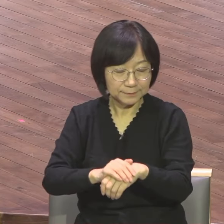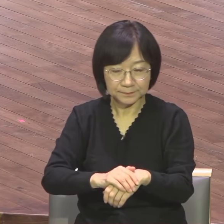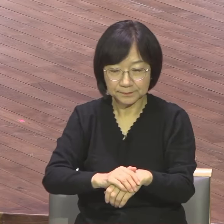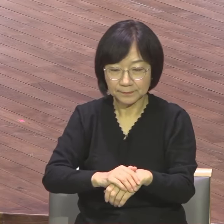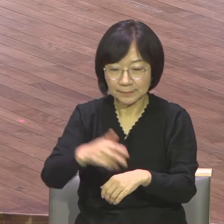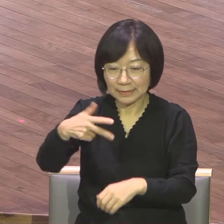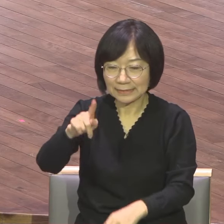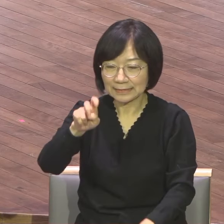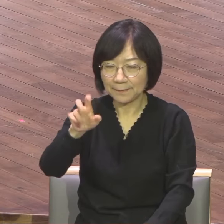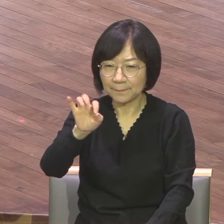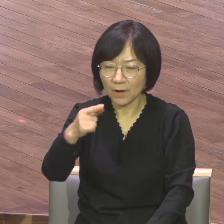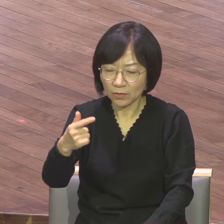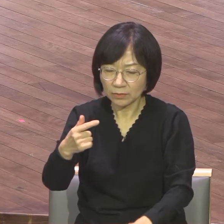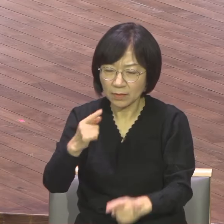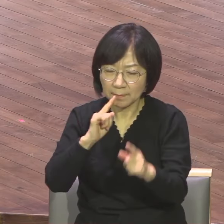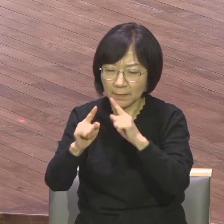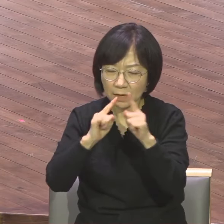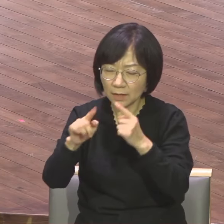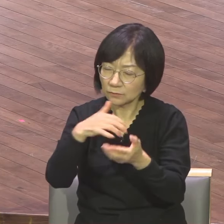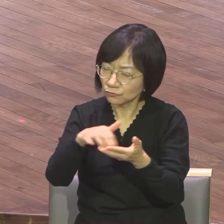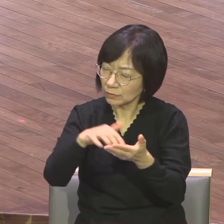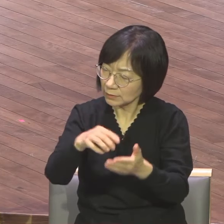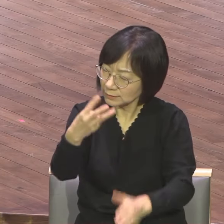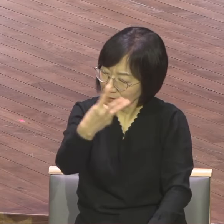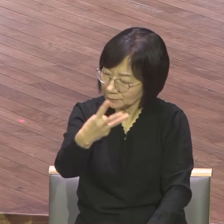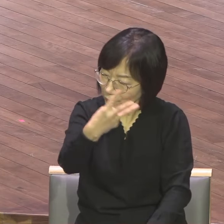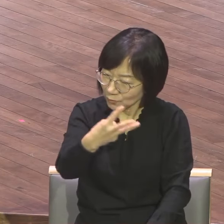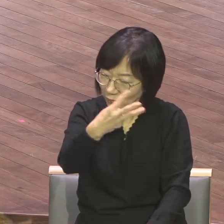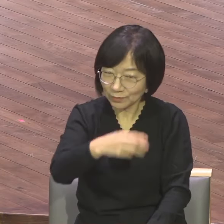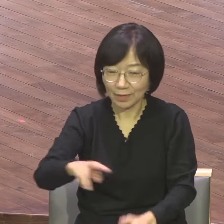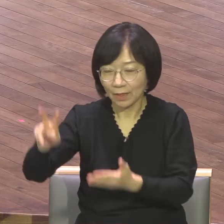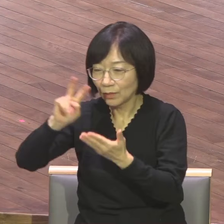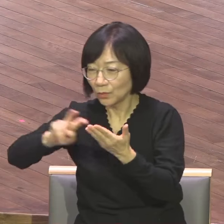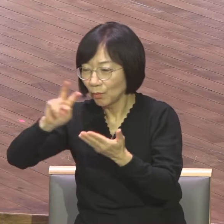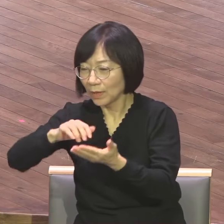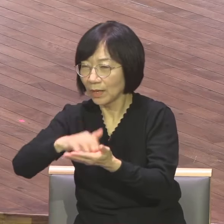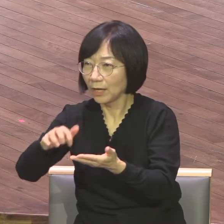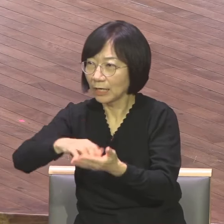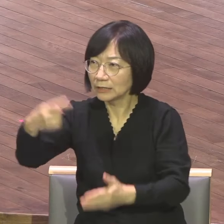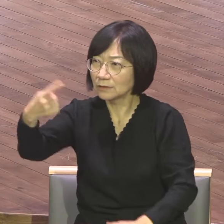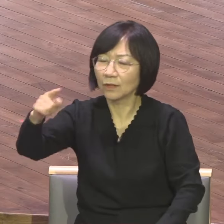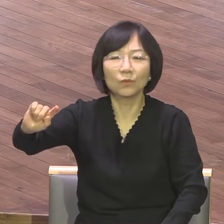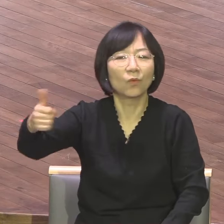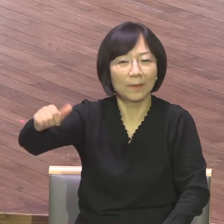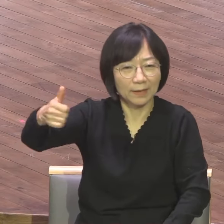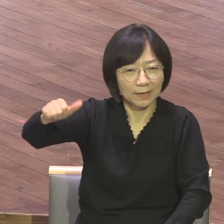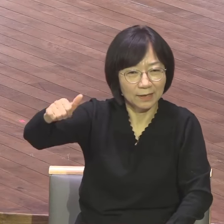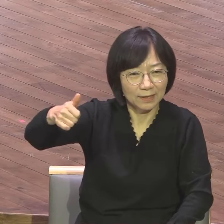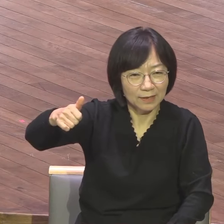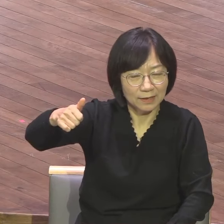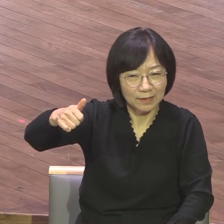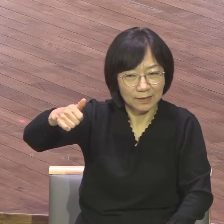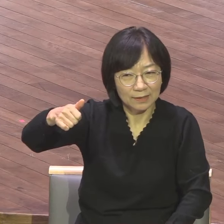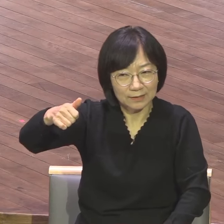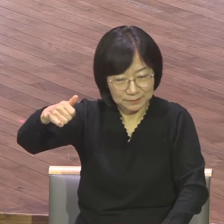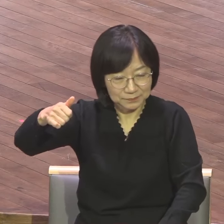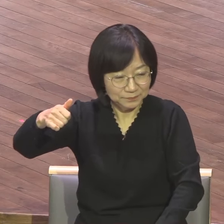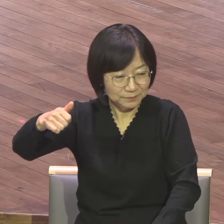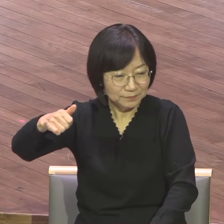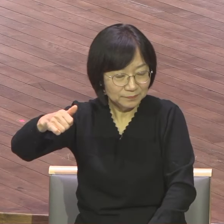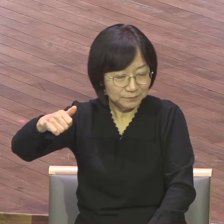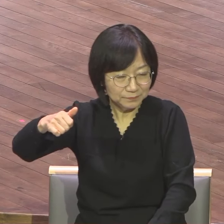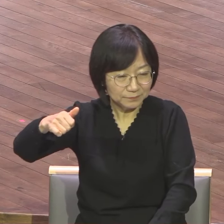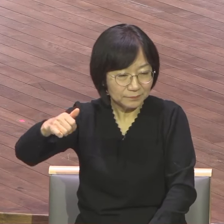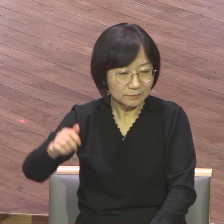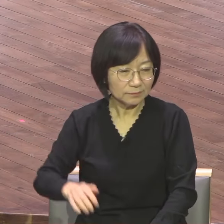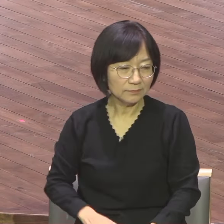말했고 그 노래는 1005편까지다. 그렇게 분명히 열왕기상 4장 32절에 한 절에 딱 밝혀놓고